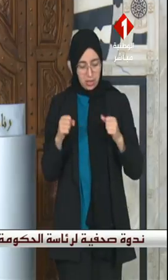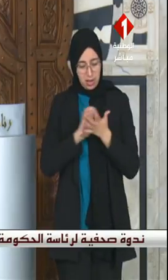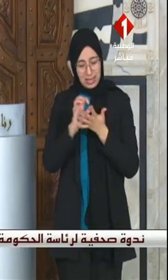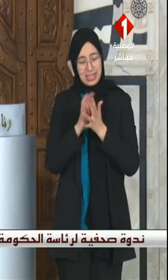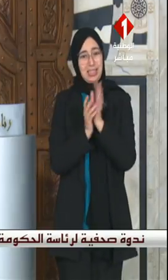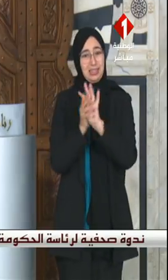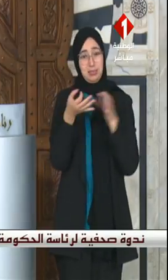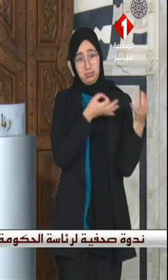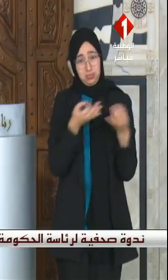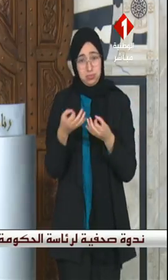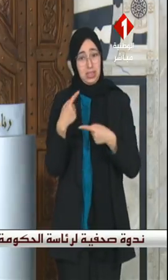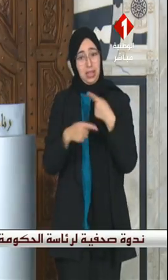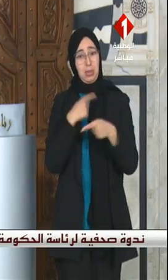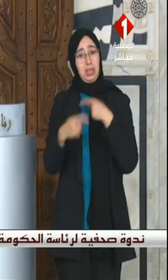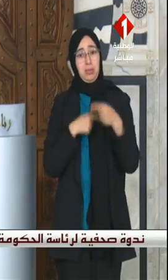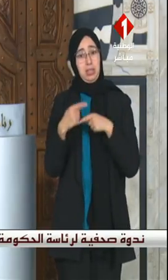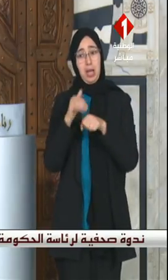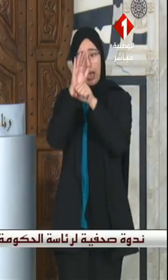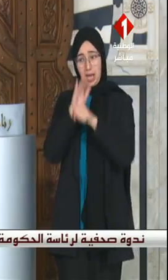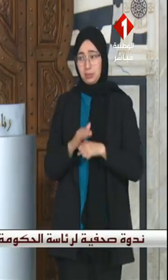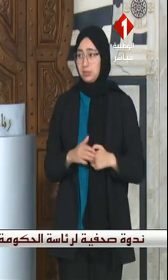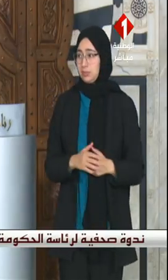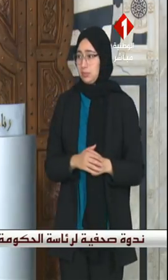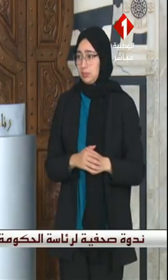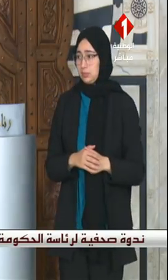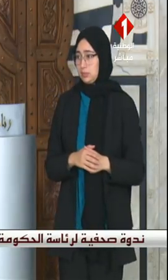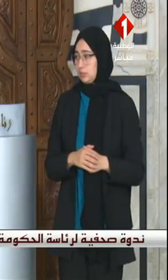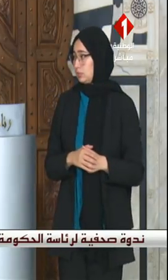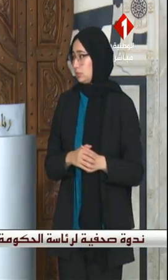خاطرها من شانها باش تخلينا نحافظوا على الفئه هذه.